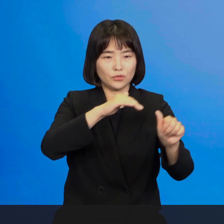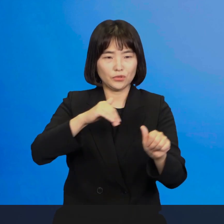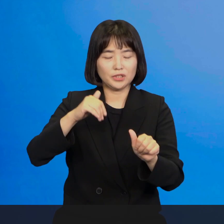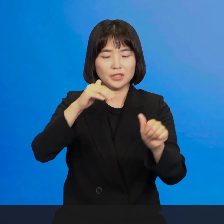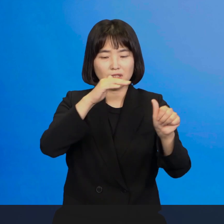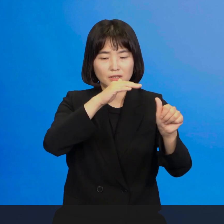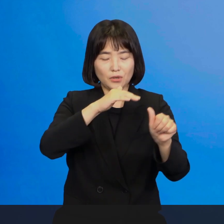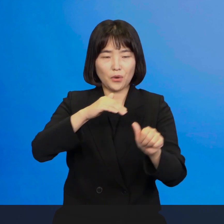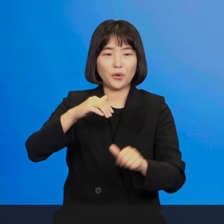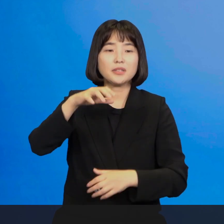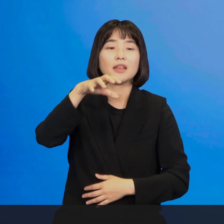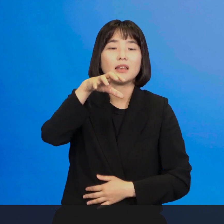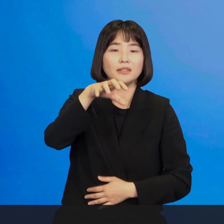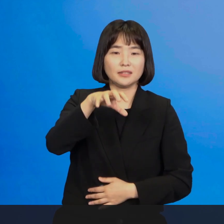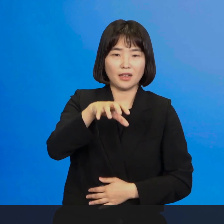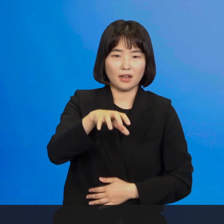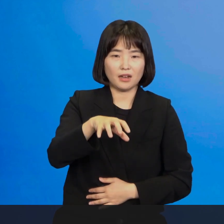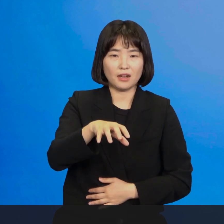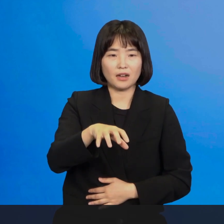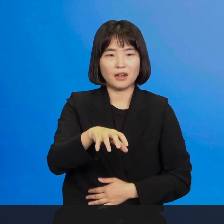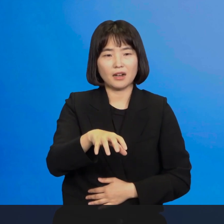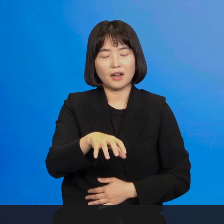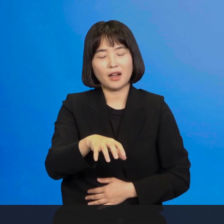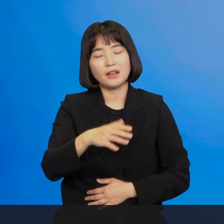예배하네. 부르신 곳에서